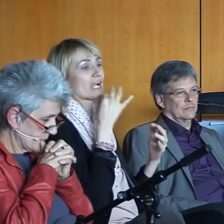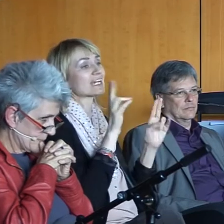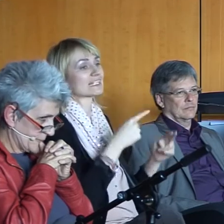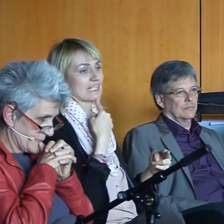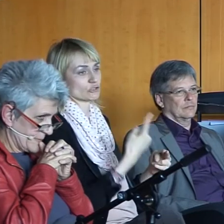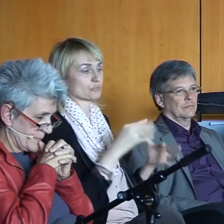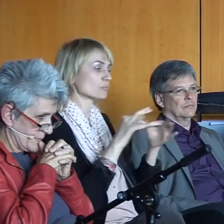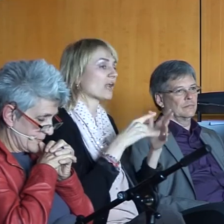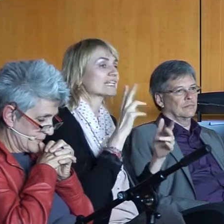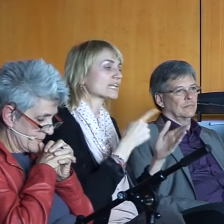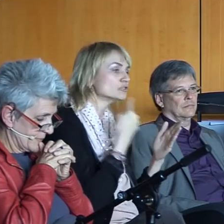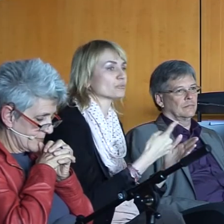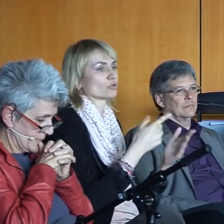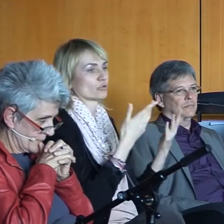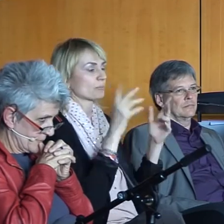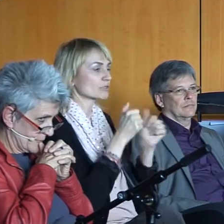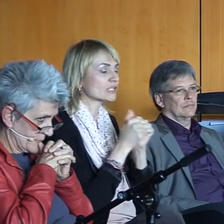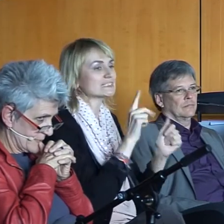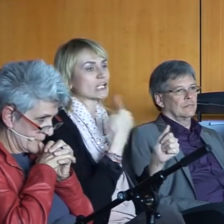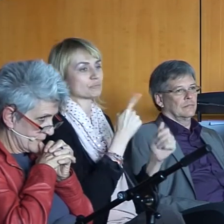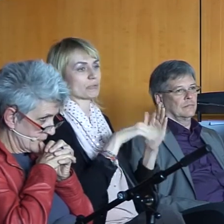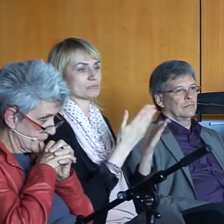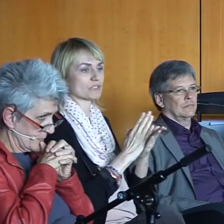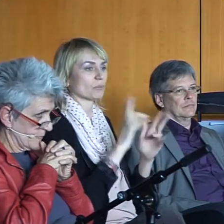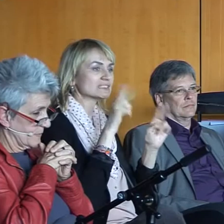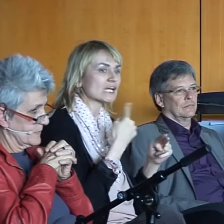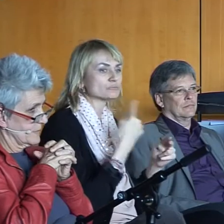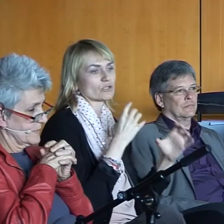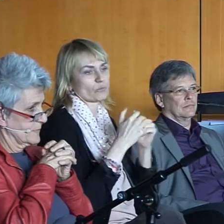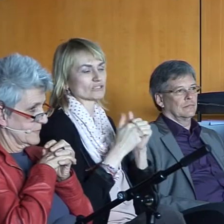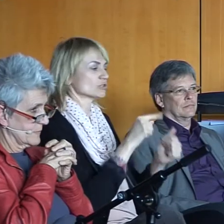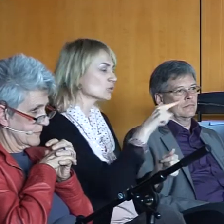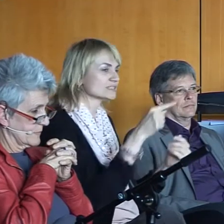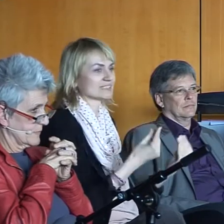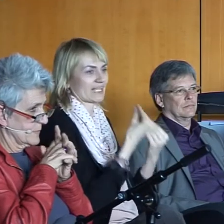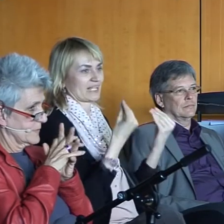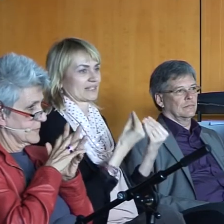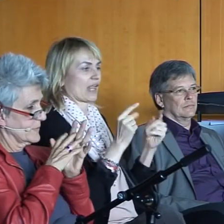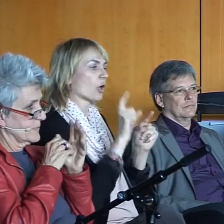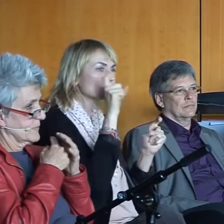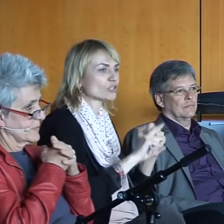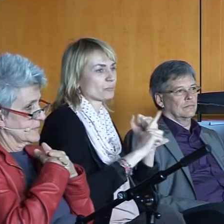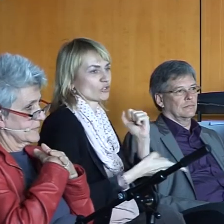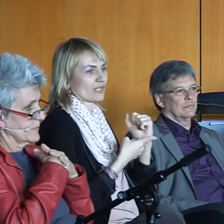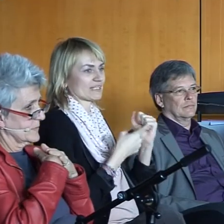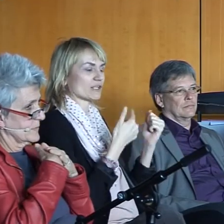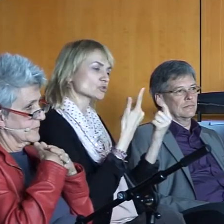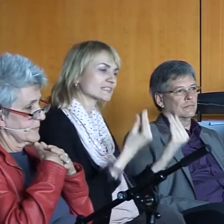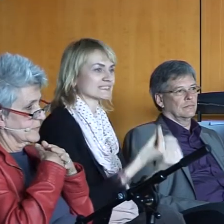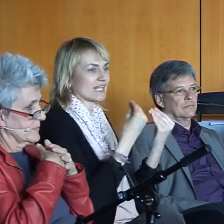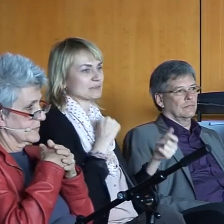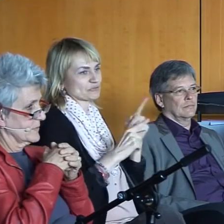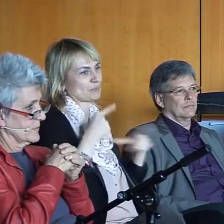das Dritte ist der Rechtsanspruch. Rechtsanspruch auf persönliche Assistenz, auf Kommunikationsassistenz,